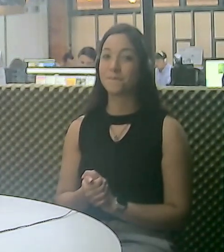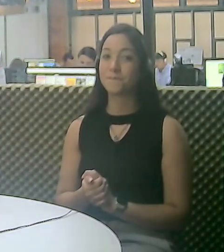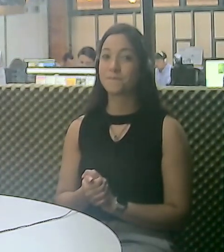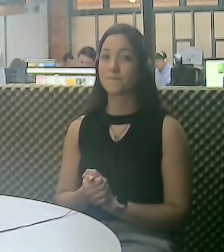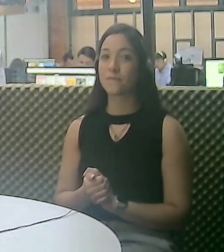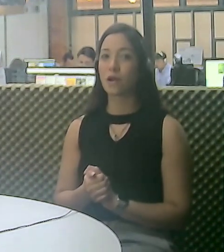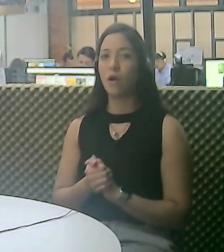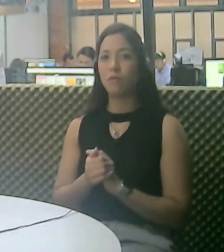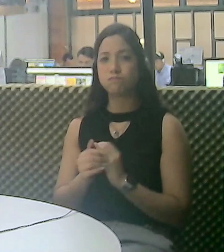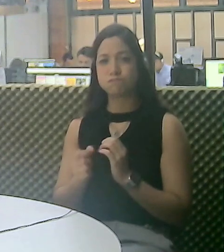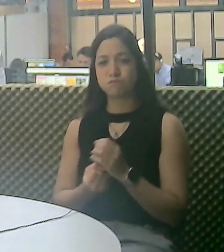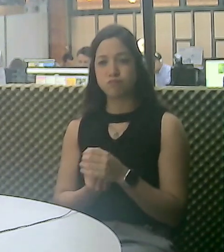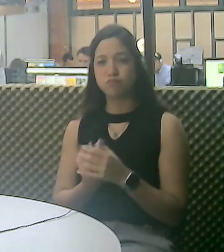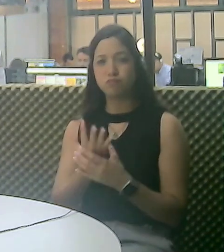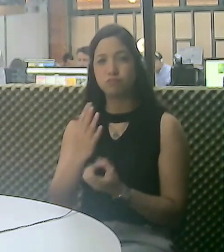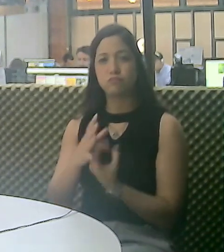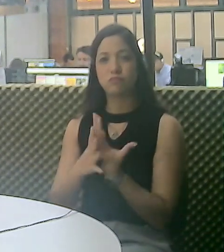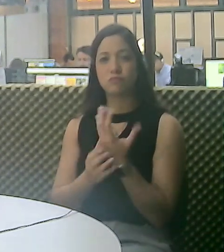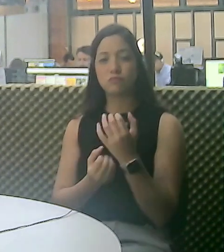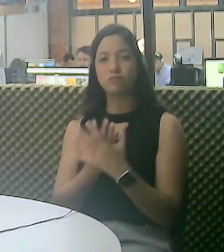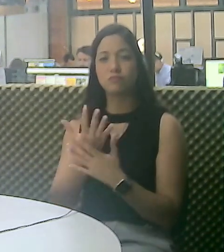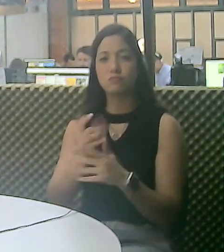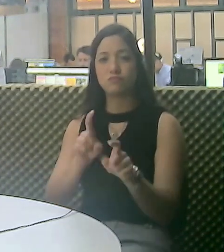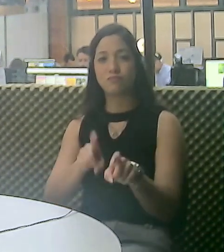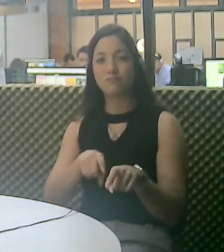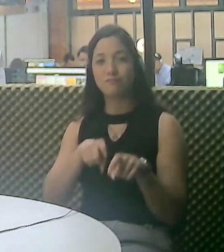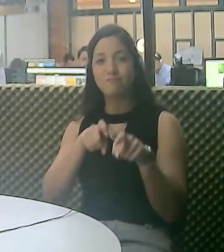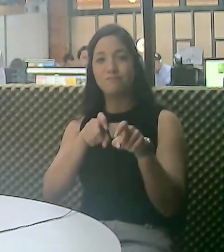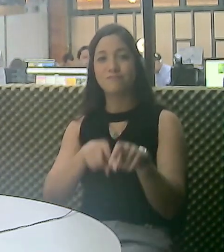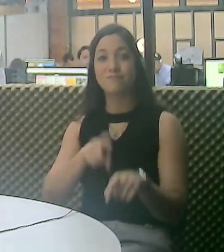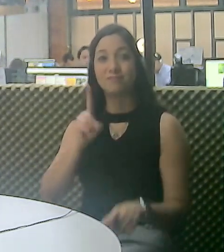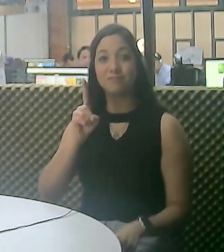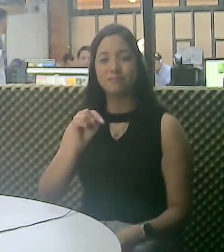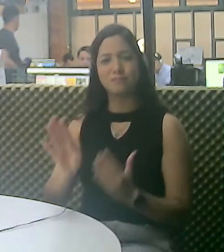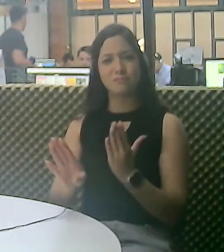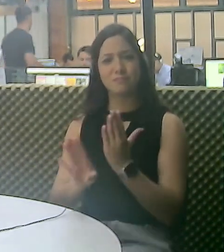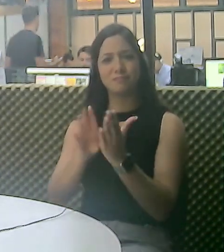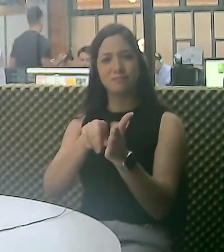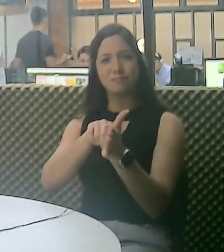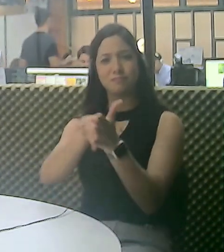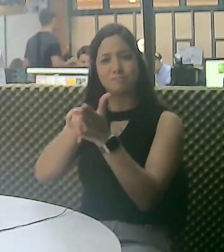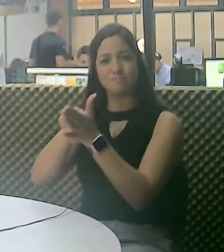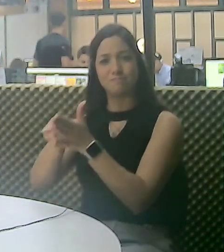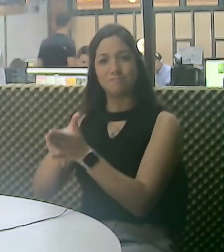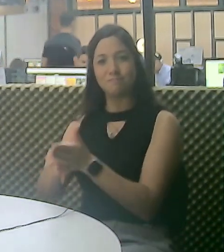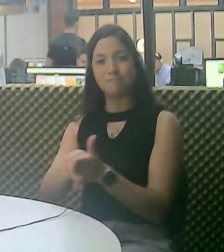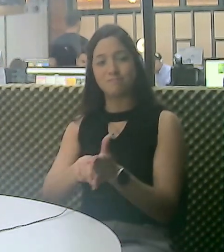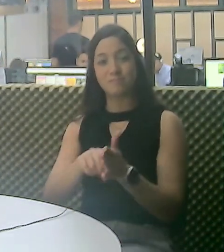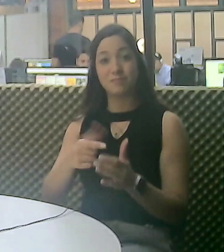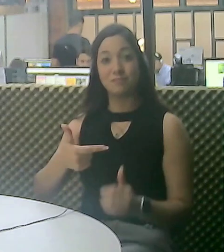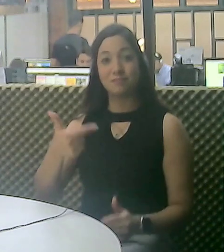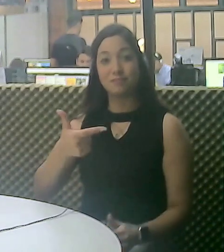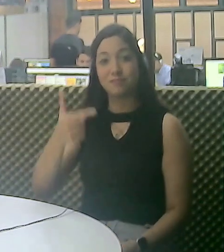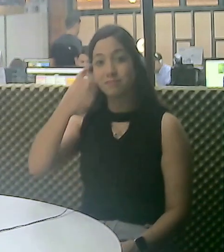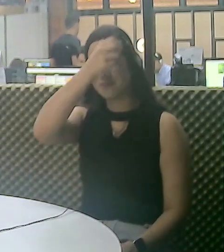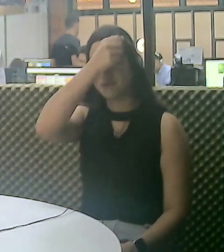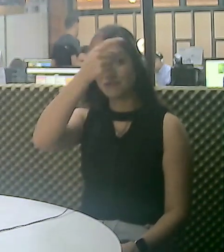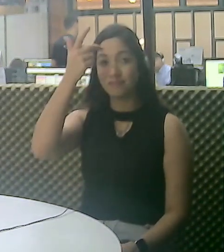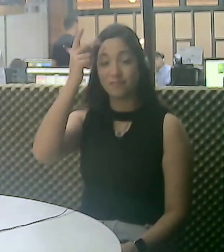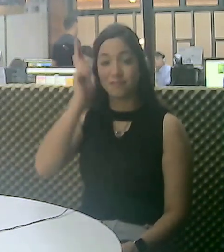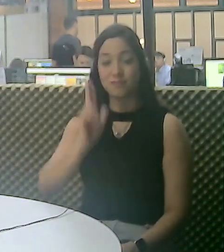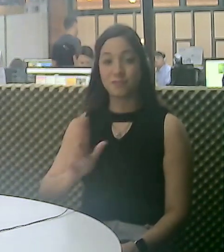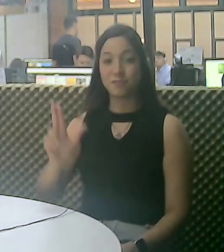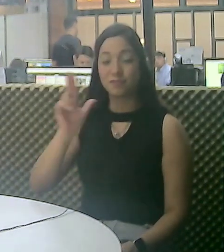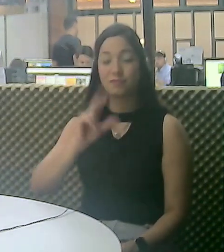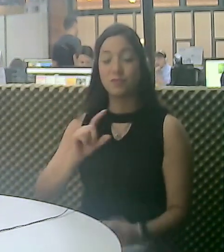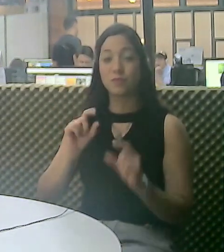Maior produtividade e qualidade nos cultivos. Essa é a conclusão do segundo ciclo de estudos que a Prefeitura de Uberlândia tem conduzido em torno